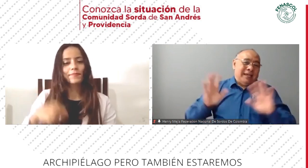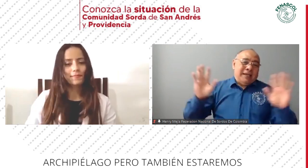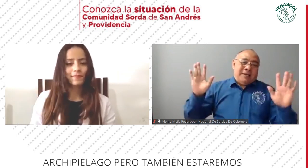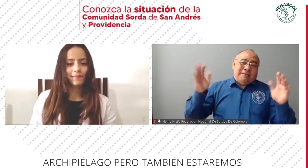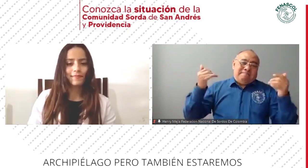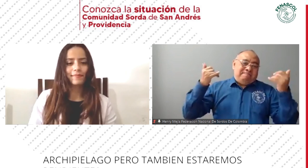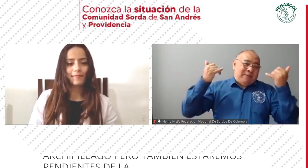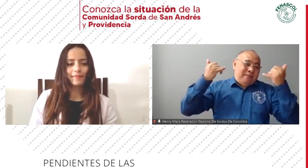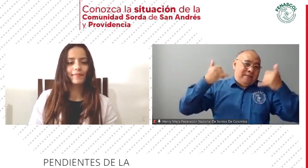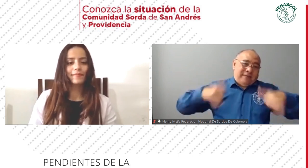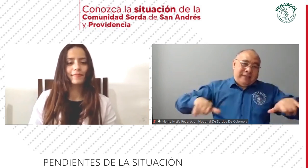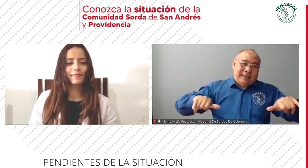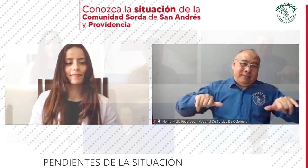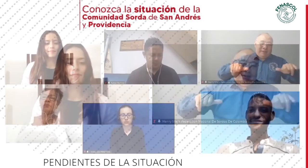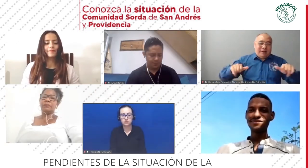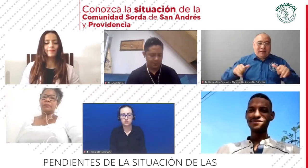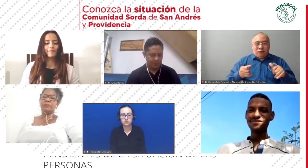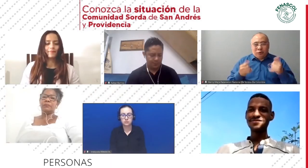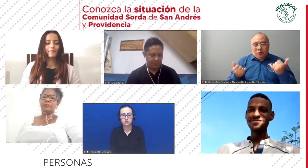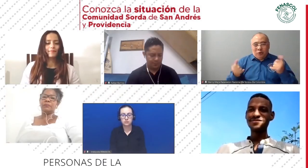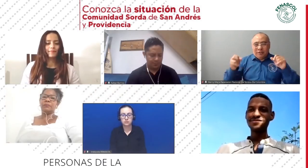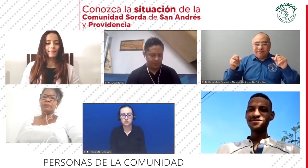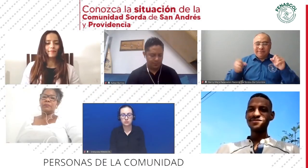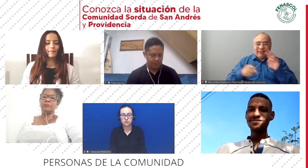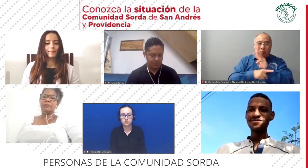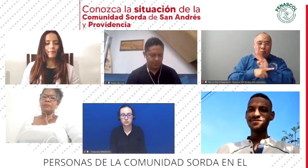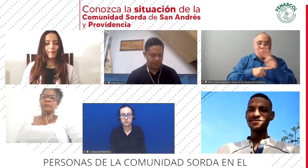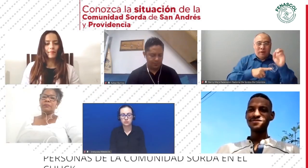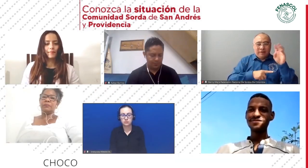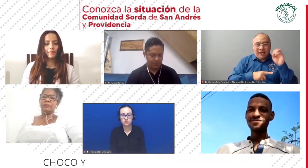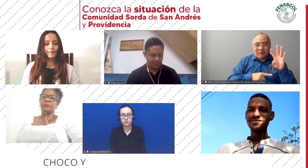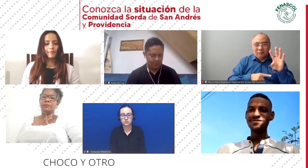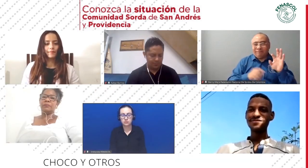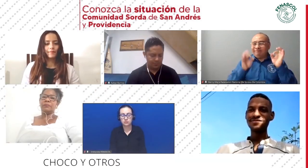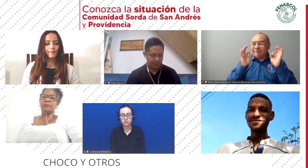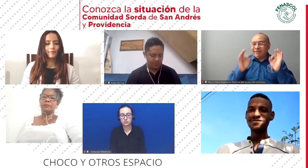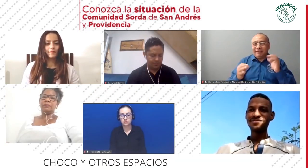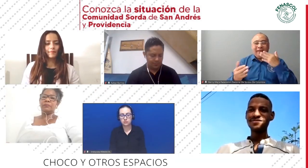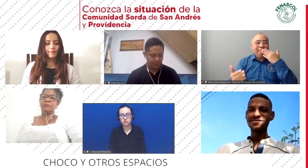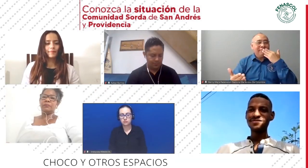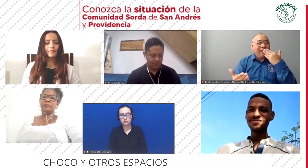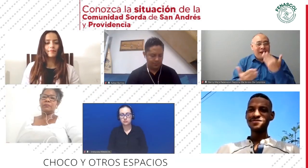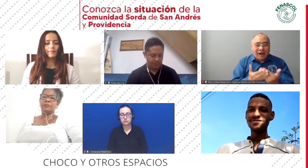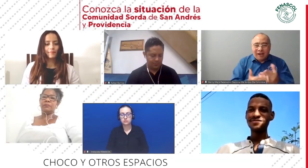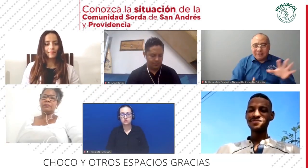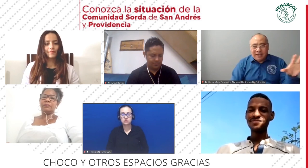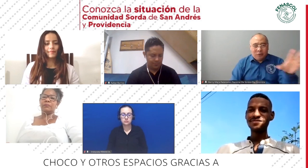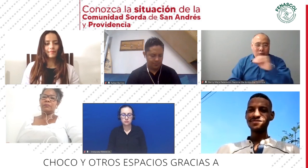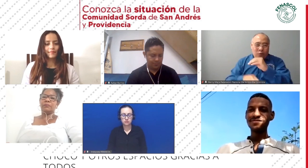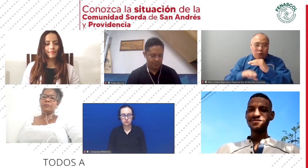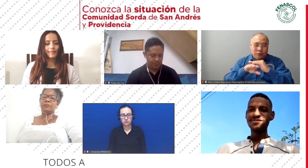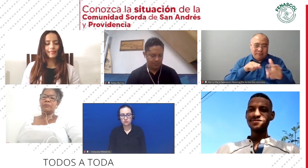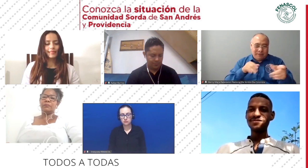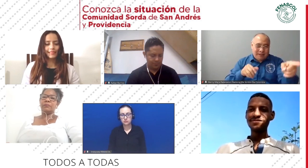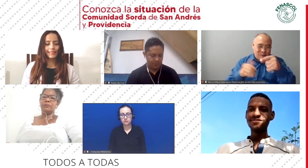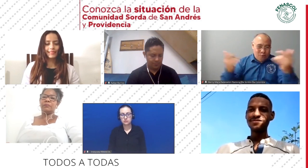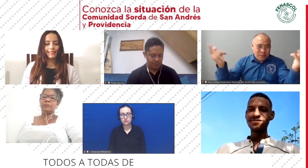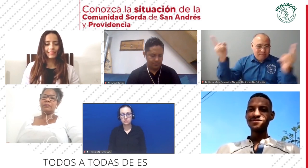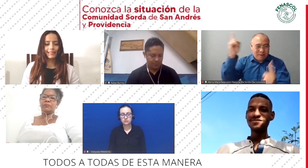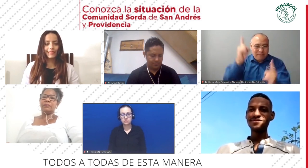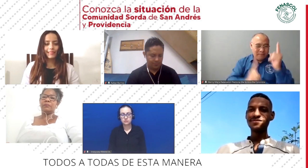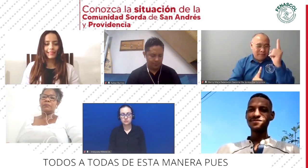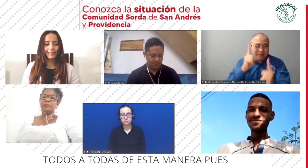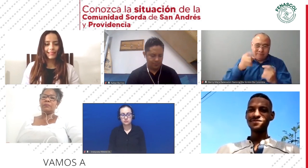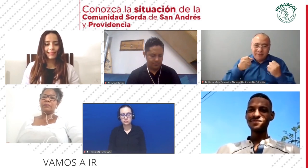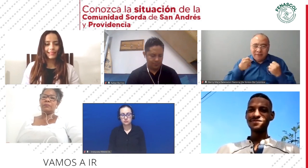pendientes de la situación de las personas de la comunidad sorda en el txoko y otros espacios gracias a todos a todas de esta